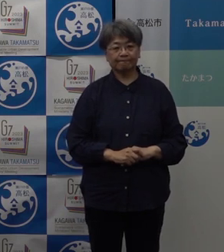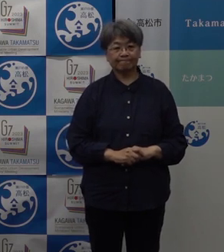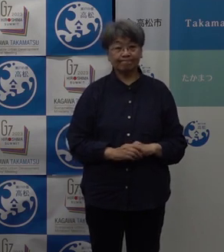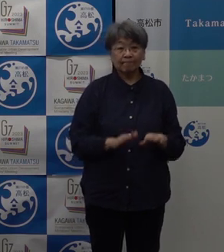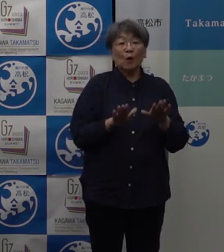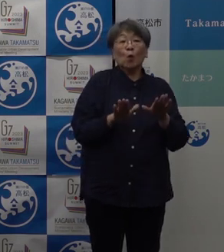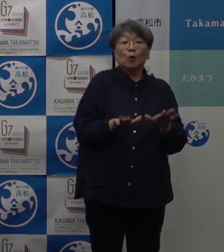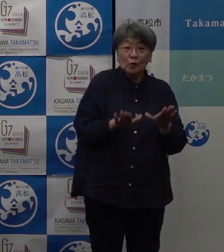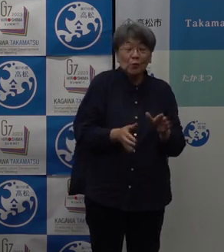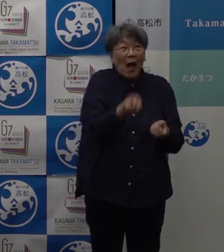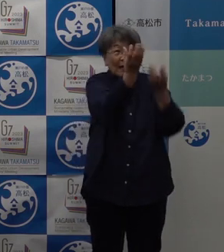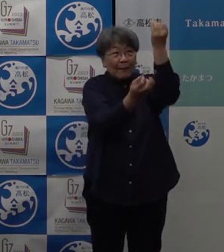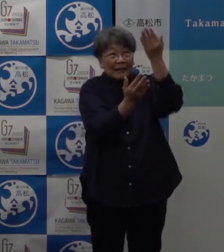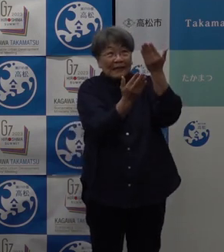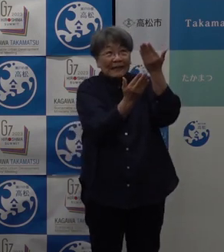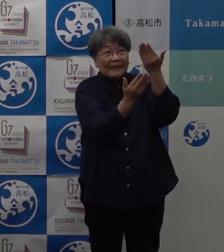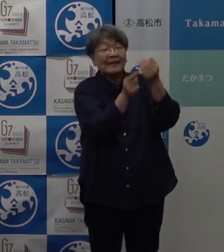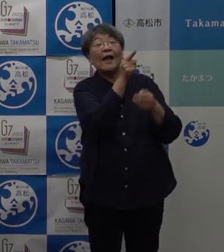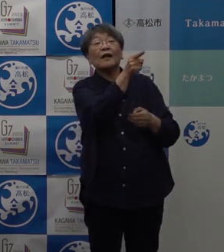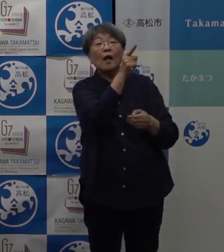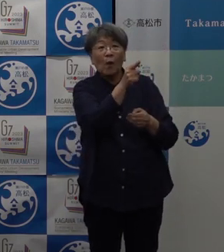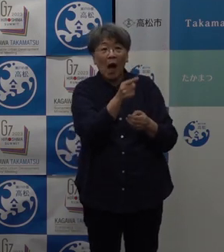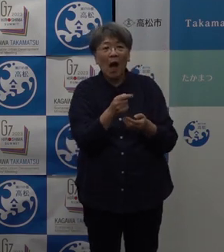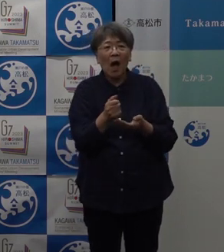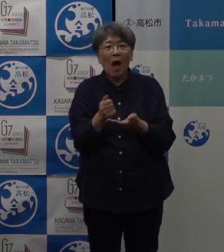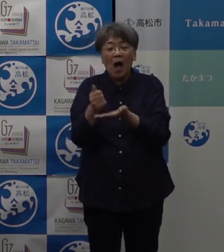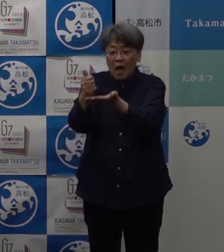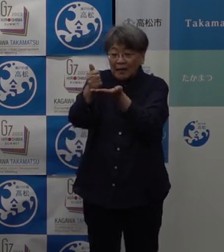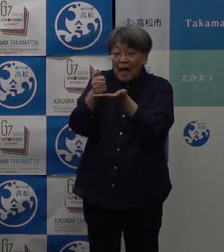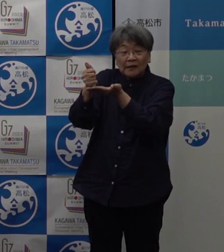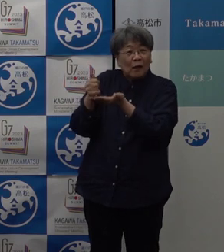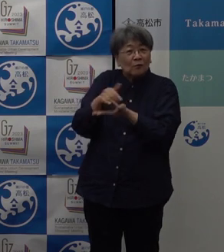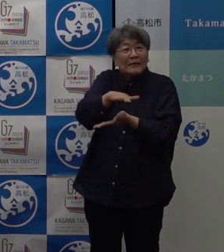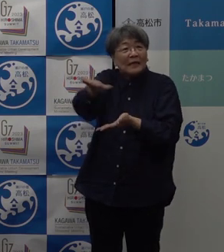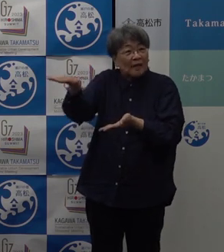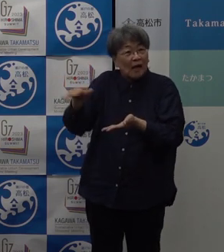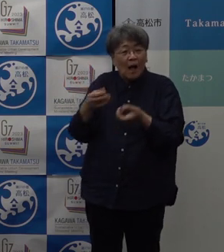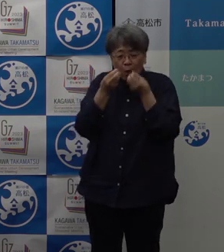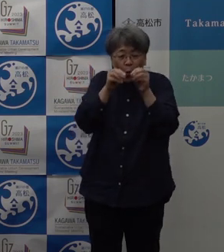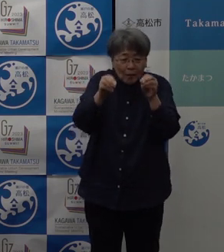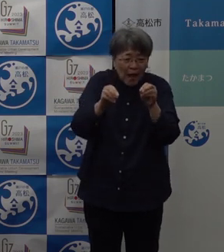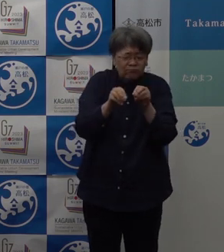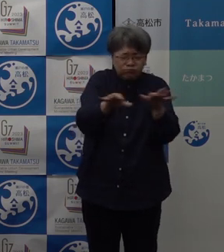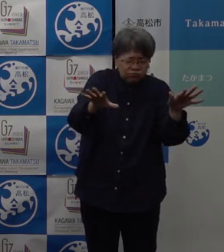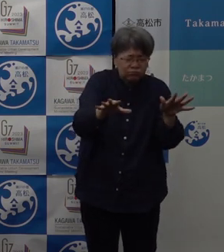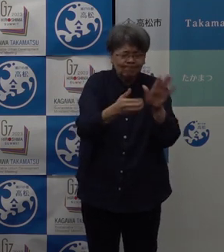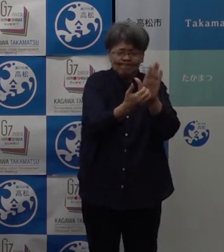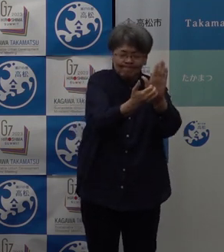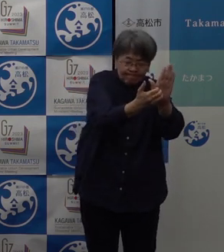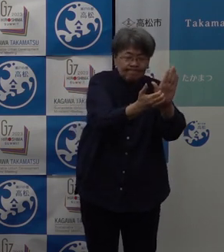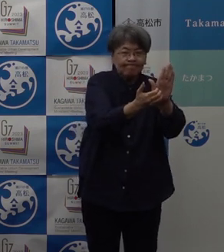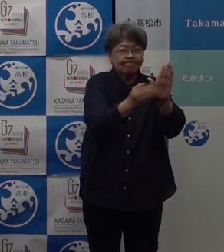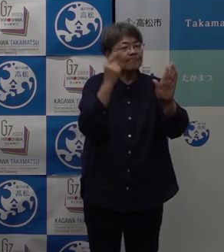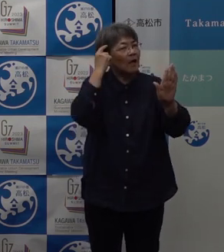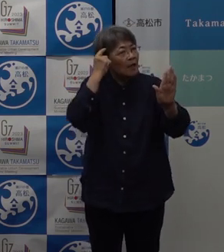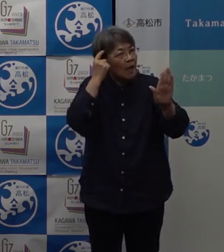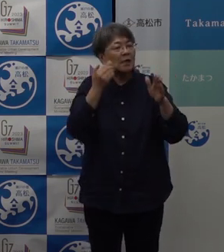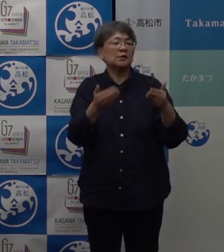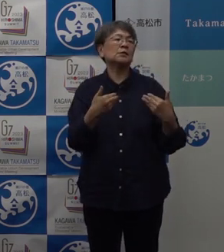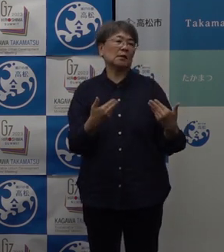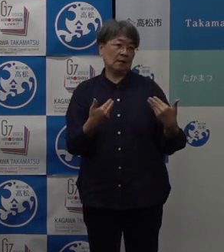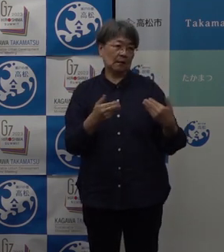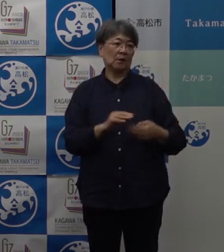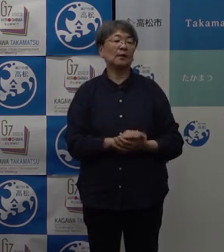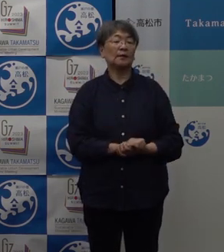今年の花火大会はただ、観客の皆様の安全を最優先をする中で、実施をしなきゃならないということでございま